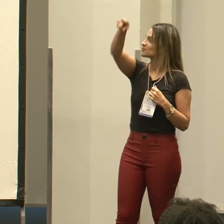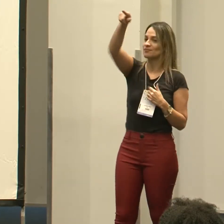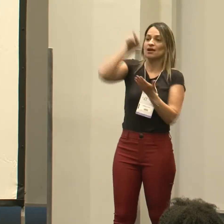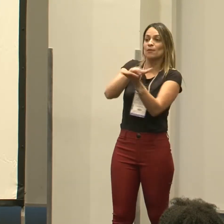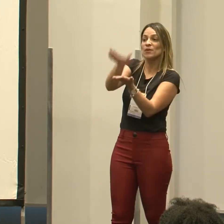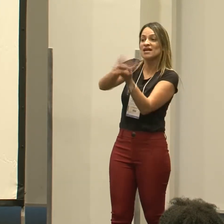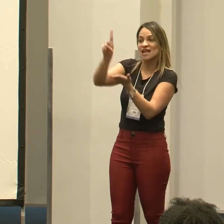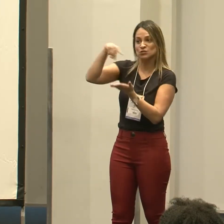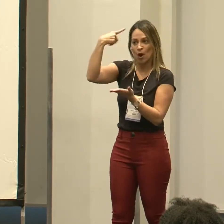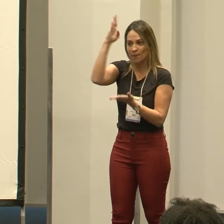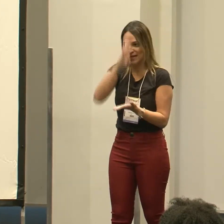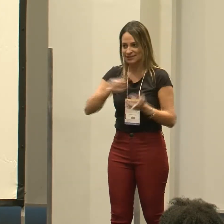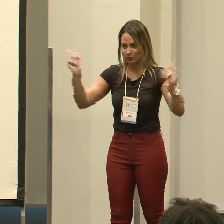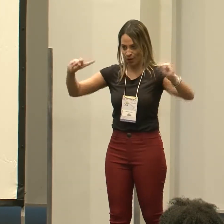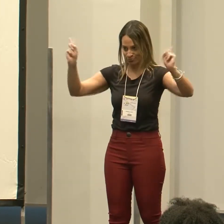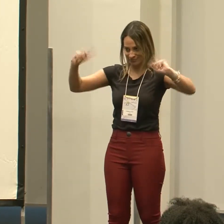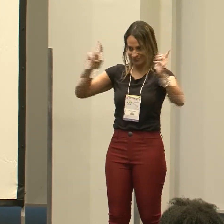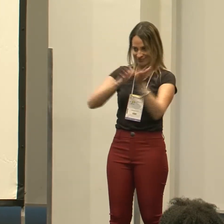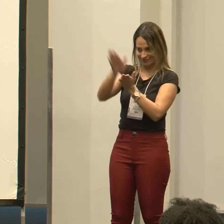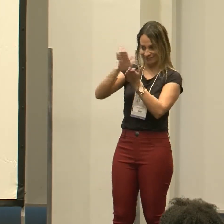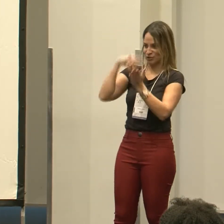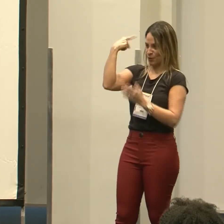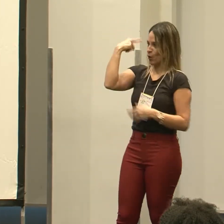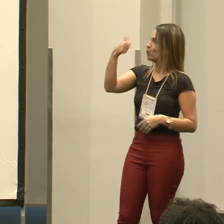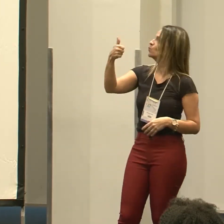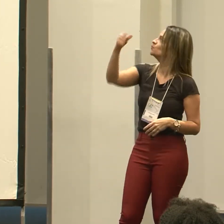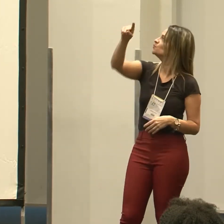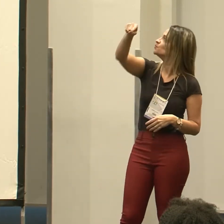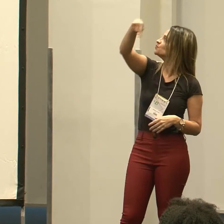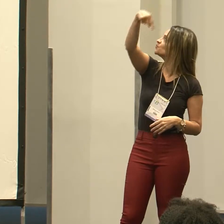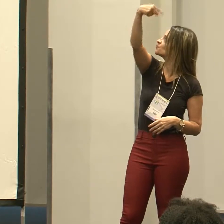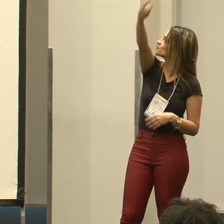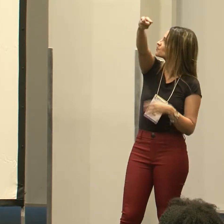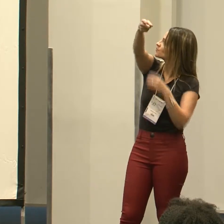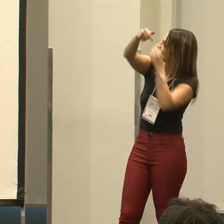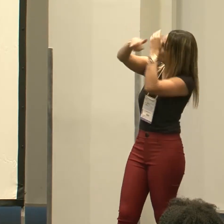atuando na educação de surdos. Ainda não chegamos no Brasil.